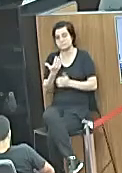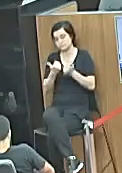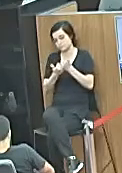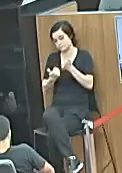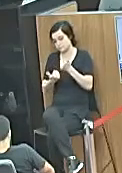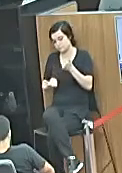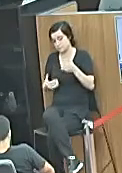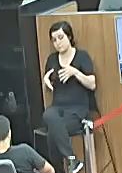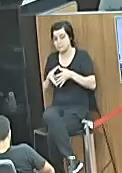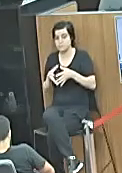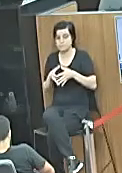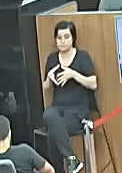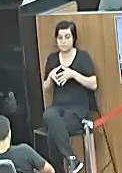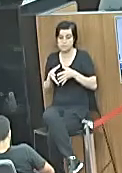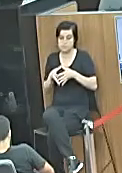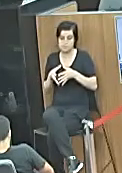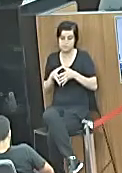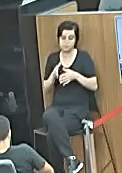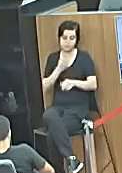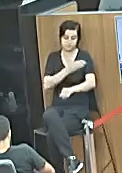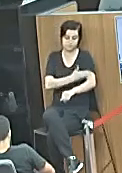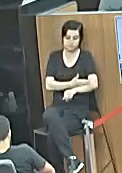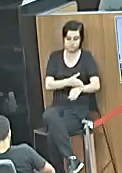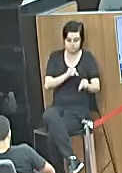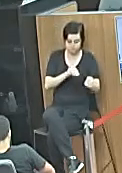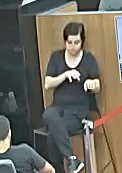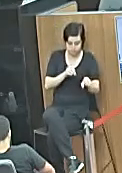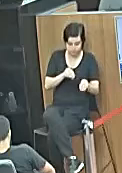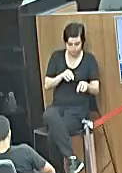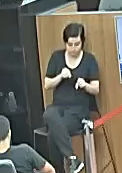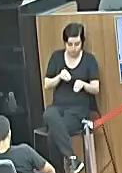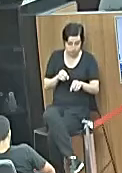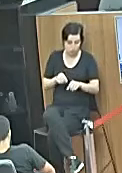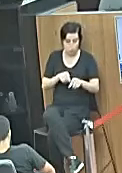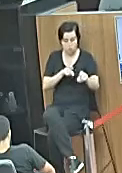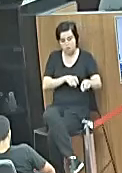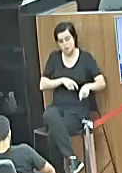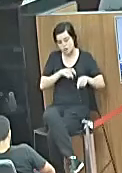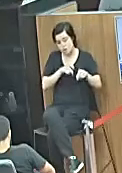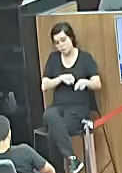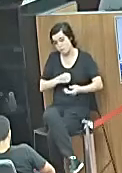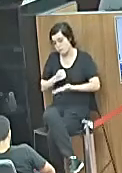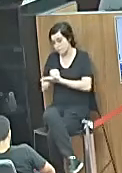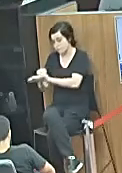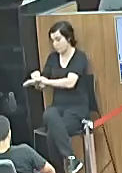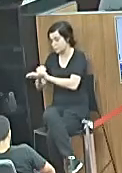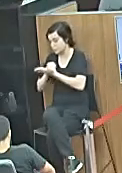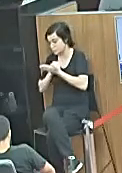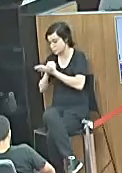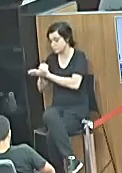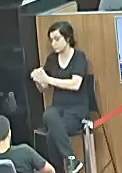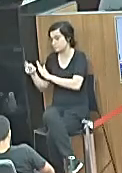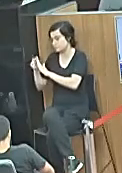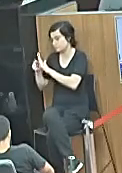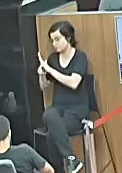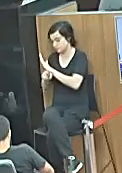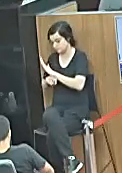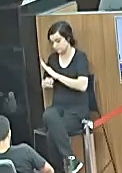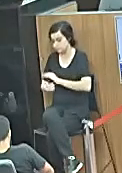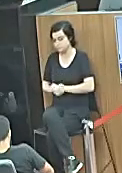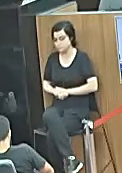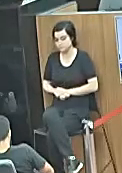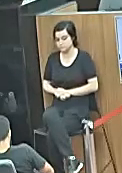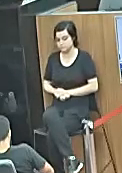educação do campo organização da produção cooperativismo e regularização fundiária